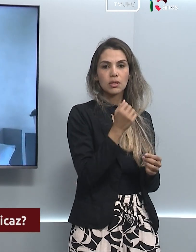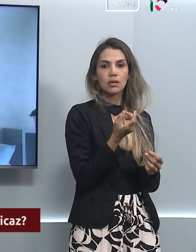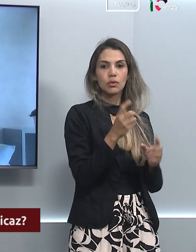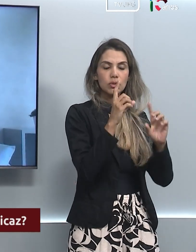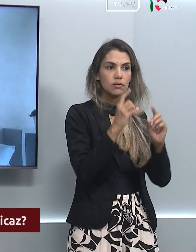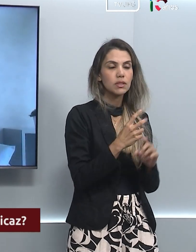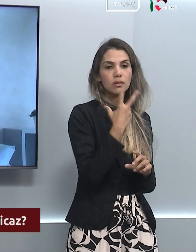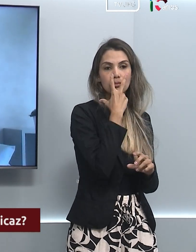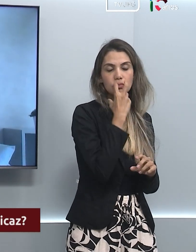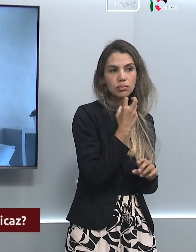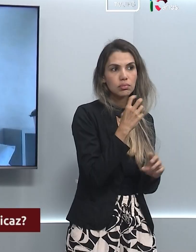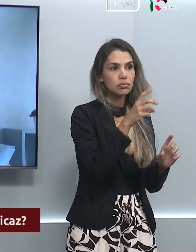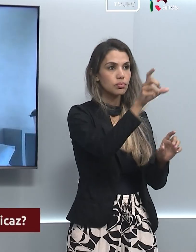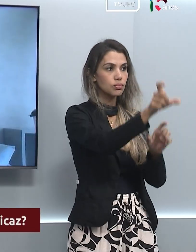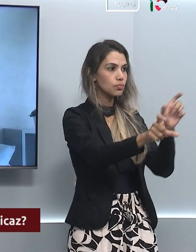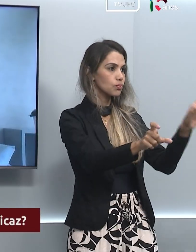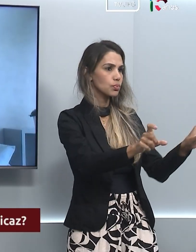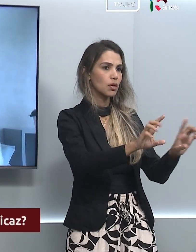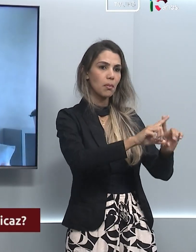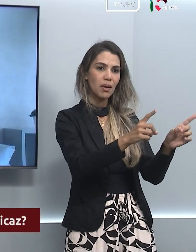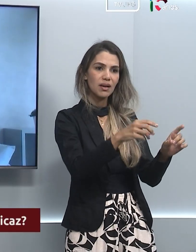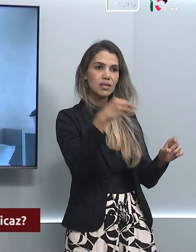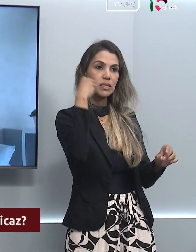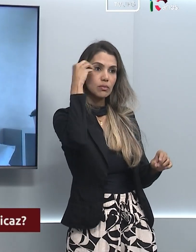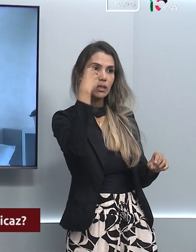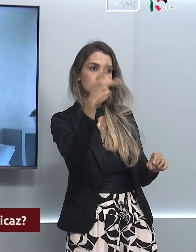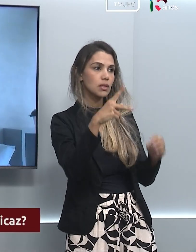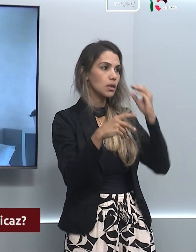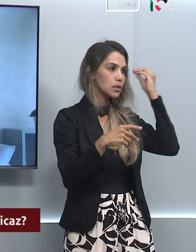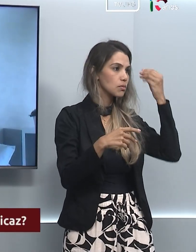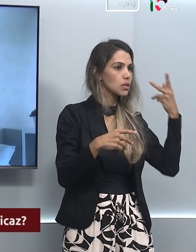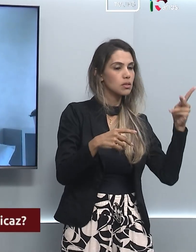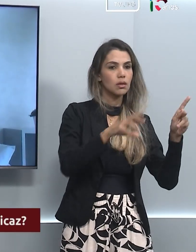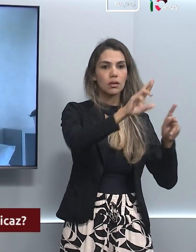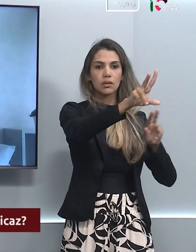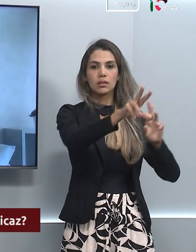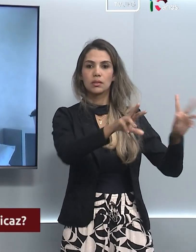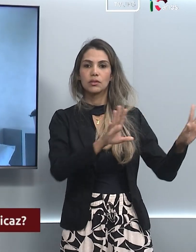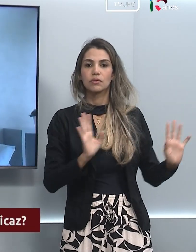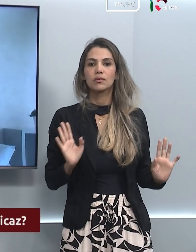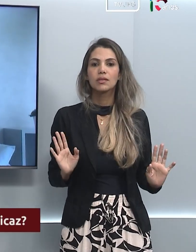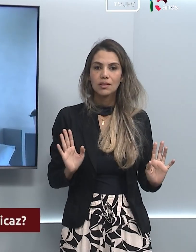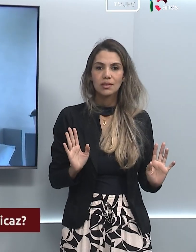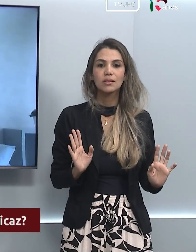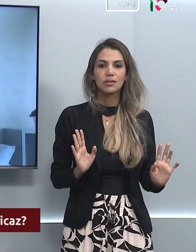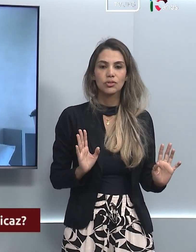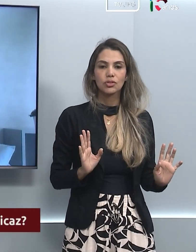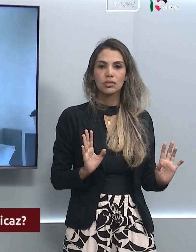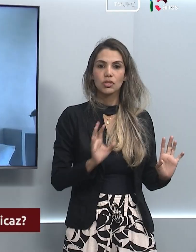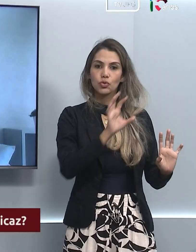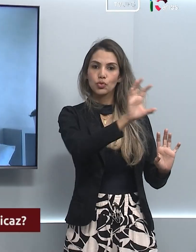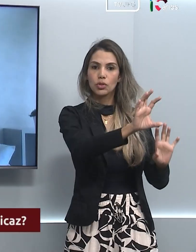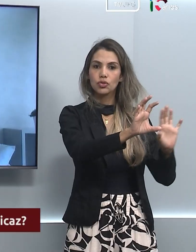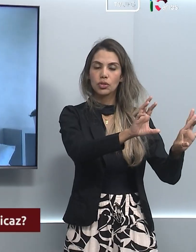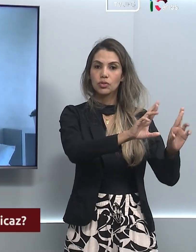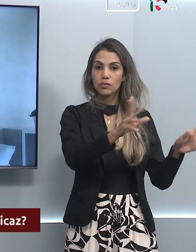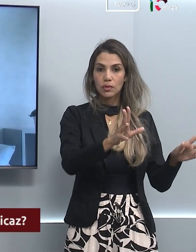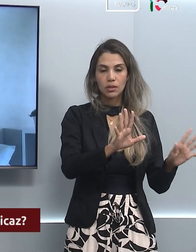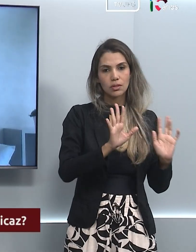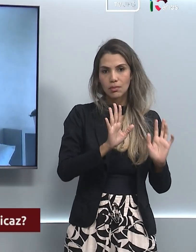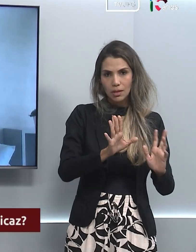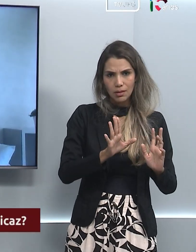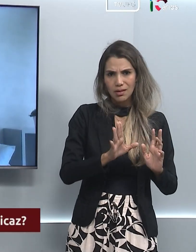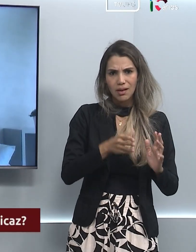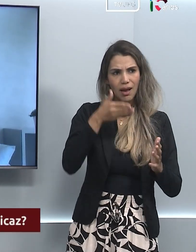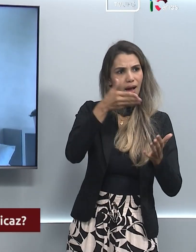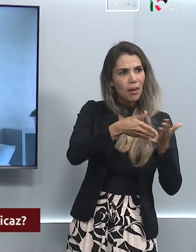a vida, a vivência que essa pessoa teve, transformou ela. Então, com certeza, as barreiras das pessoas com deficiência não são